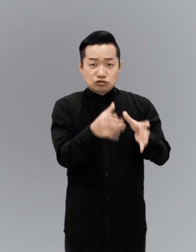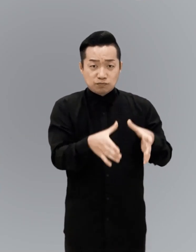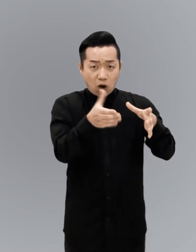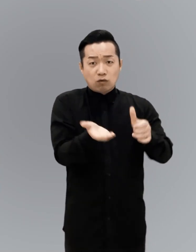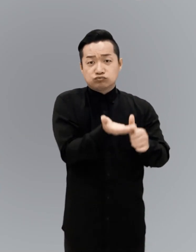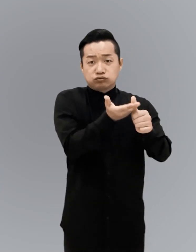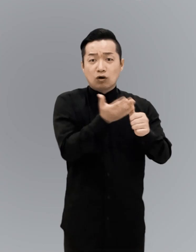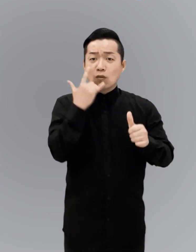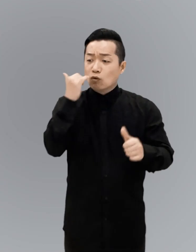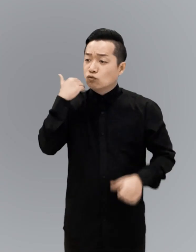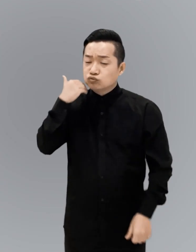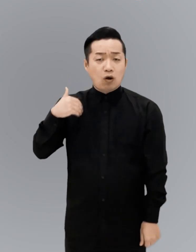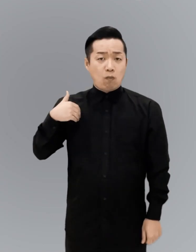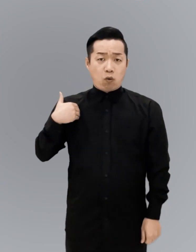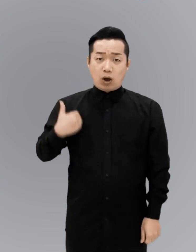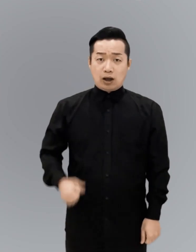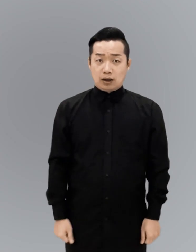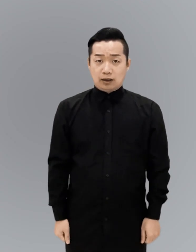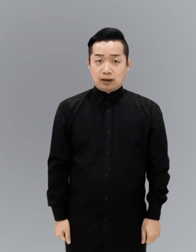보육되고 부모도 모른다.